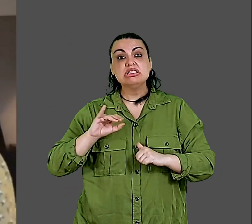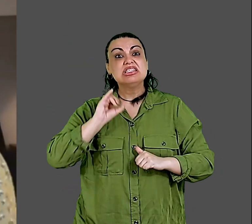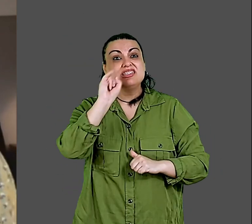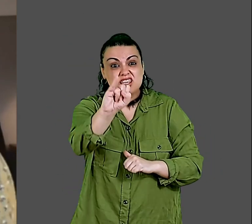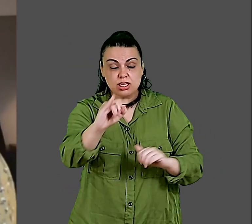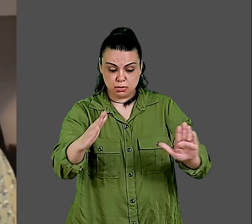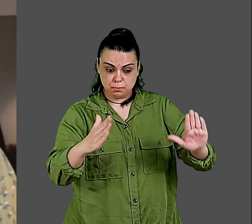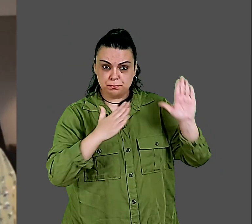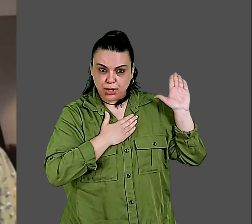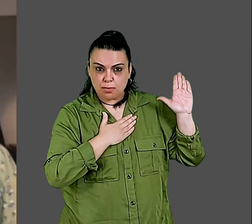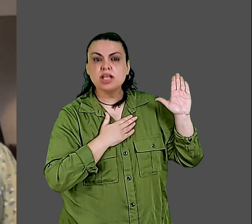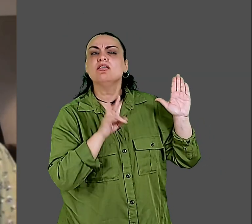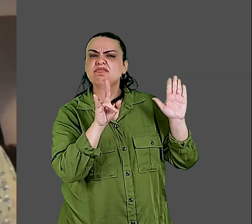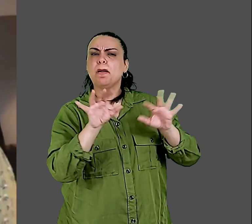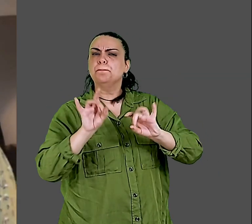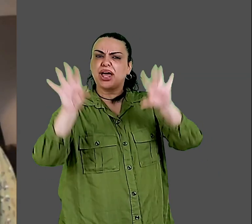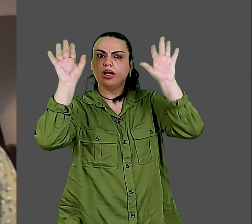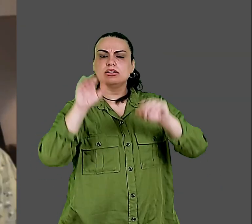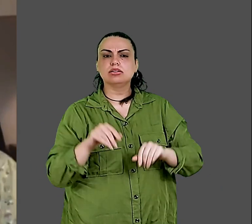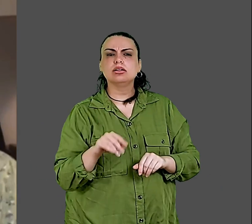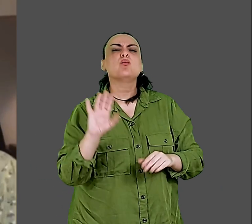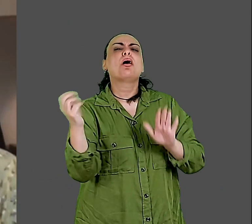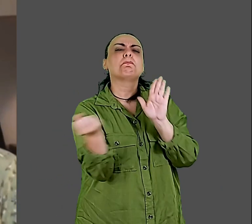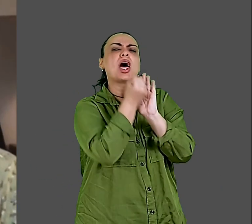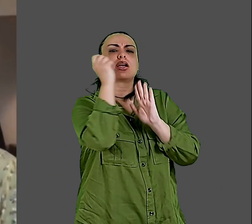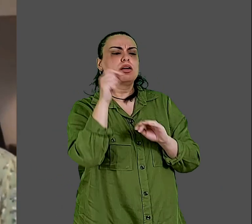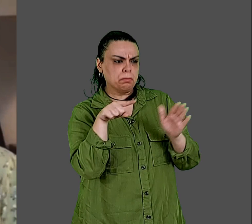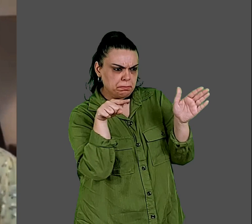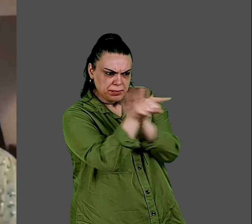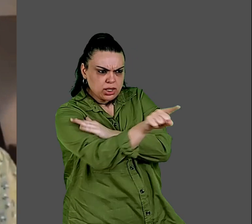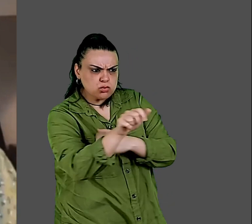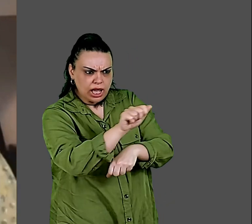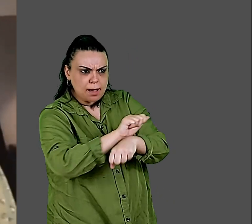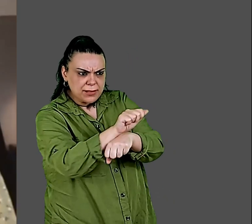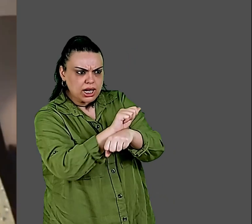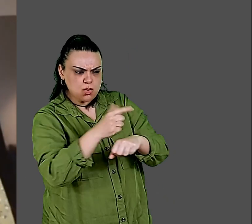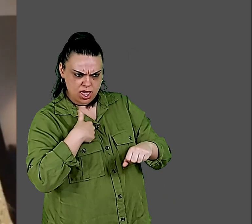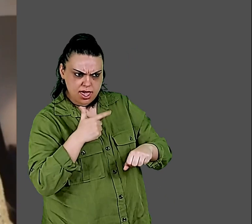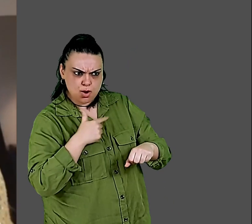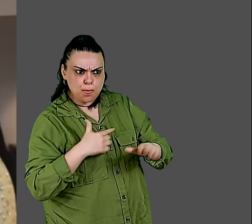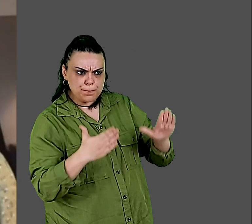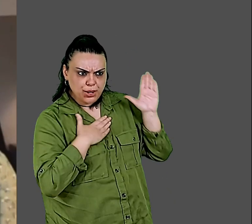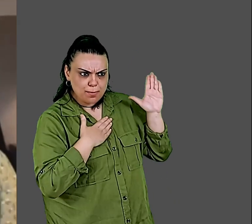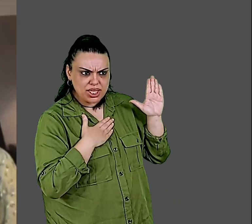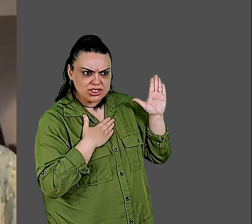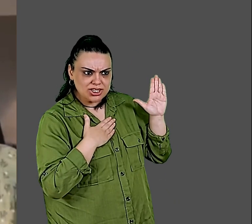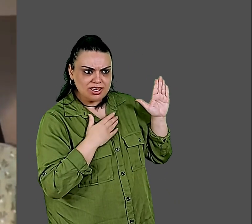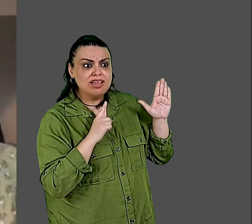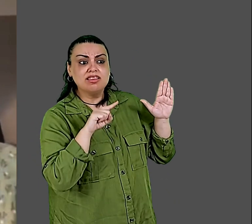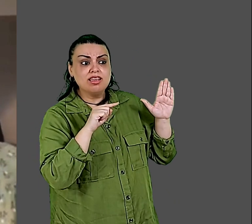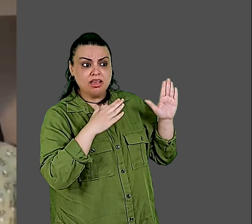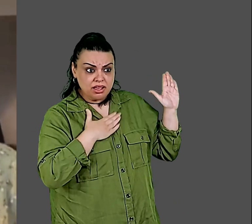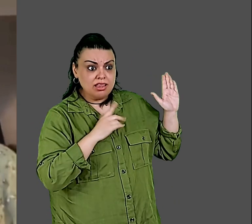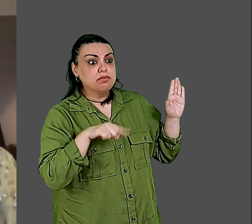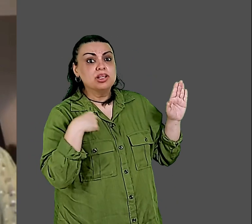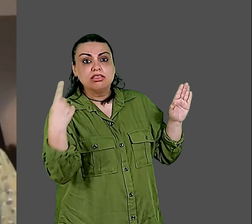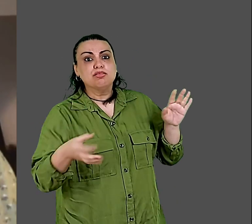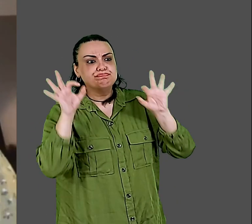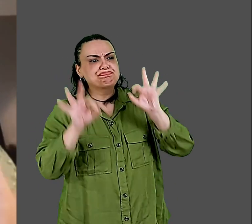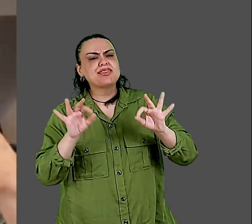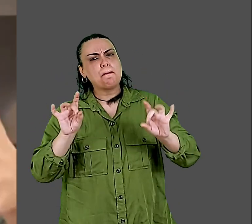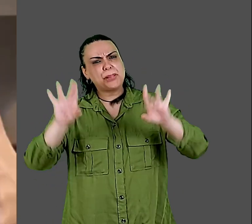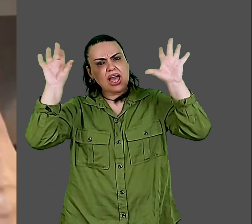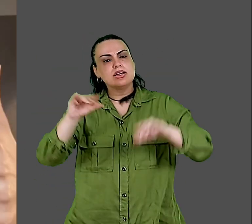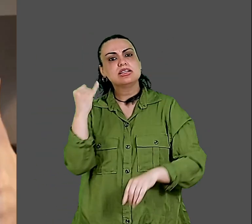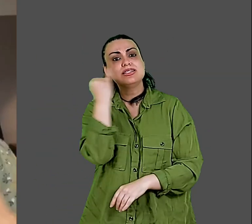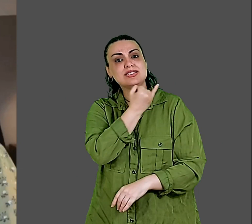cumprir. E qual é o memorial disso? Pergunta para Abraão. Se em Isaac eu não prometi, eu não cumpri em Isaac o que eu prometi para Abraão.